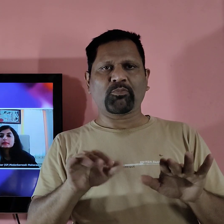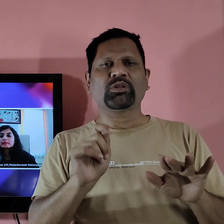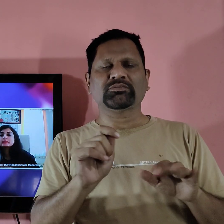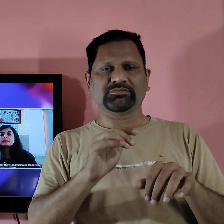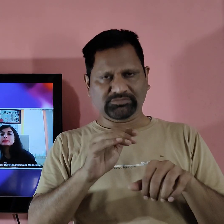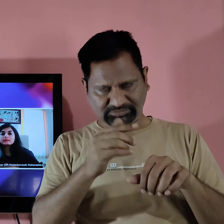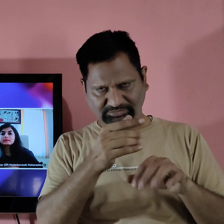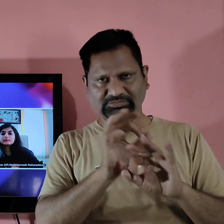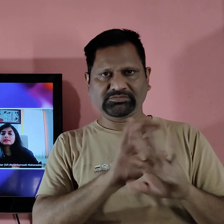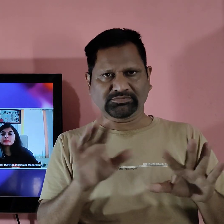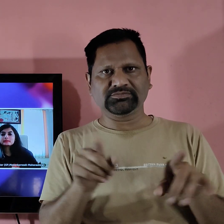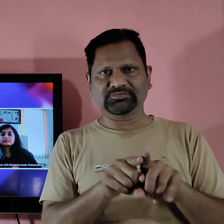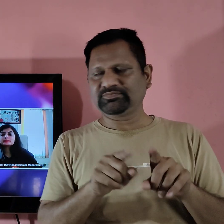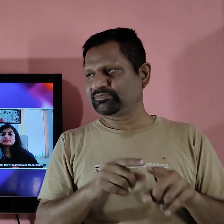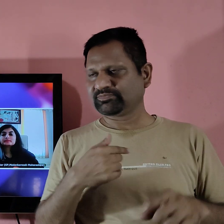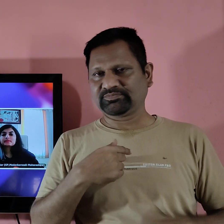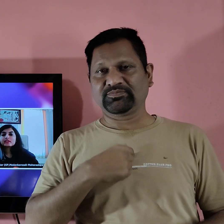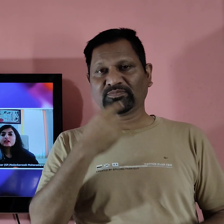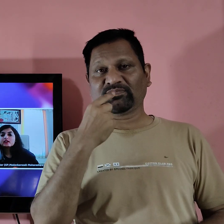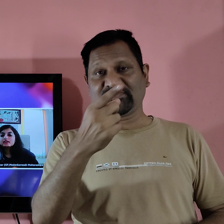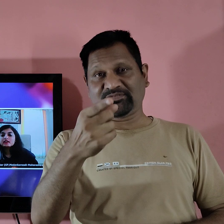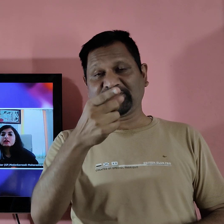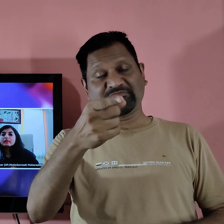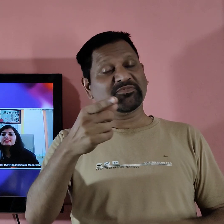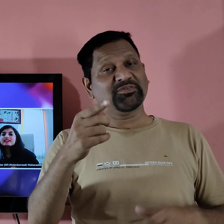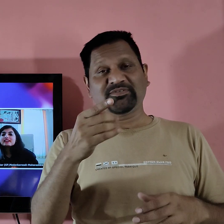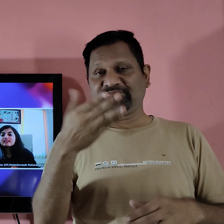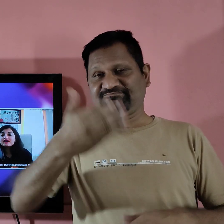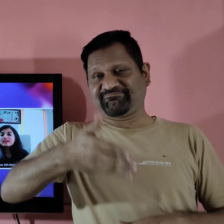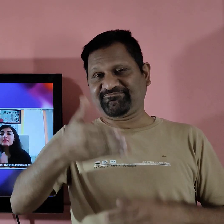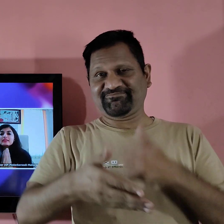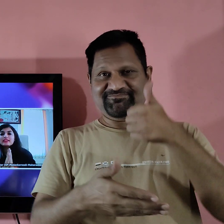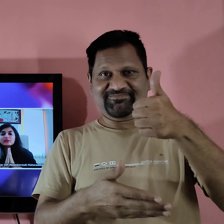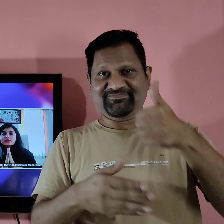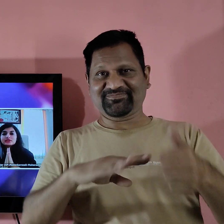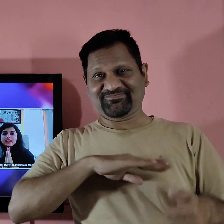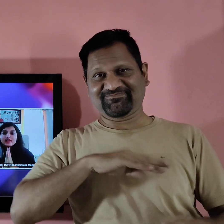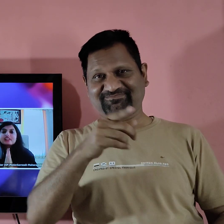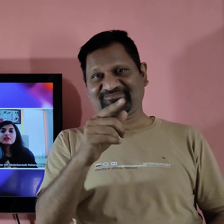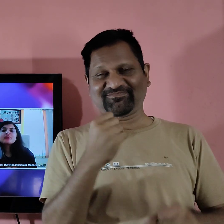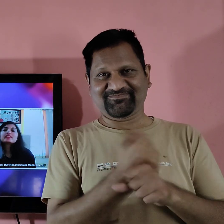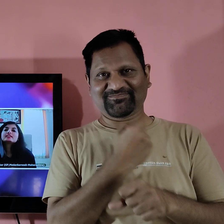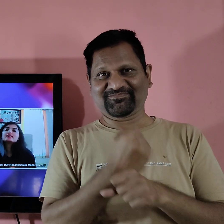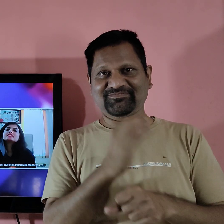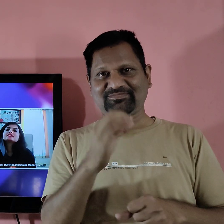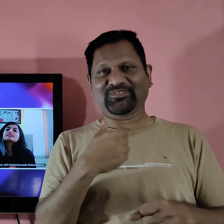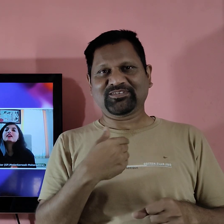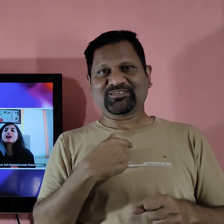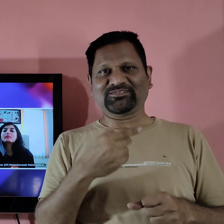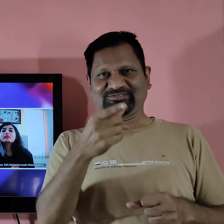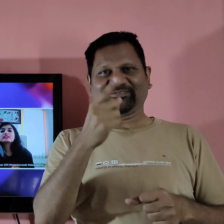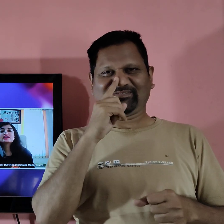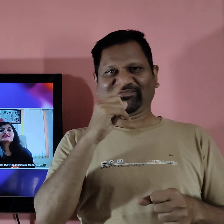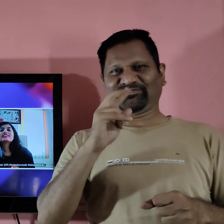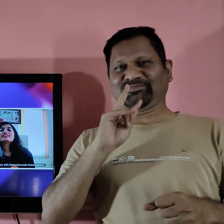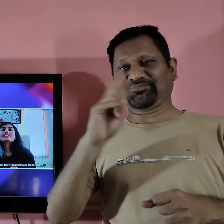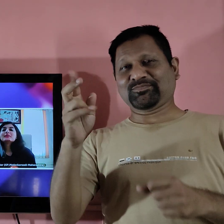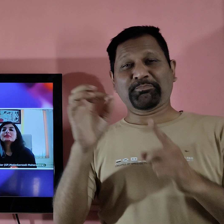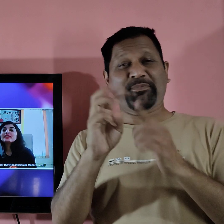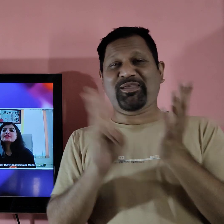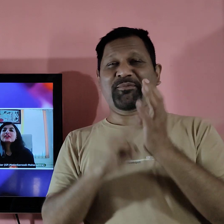हैं। चलिए, मेरी तरफ से आपको बहुत बहुत शुभकामनाएं। मैं सर आपके लिए कुछ कहना चाहूंगी। जिस तरह